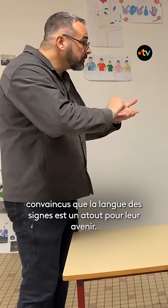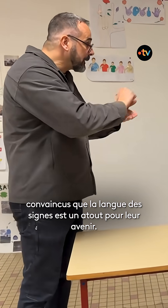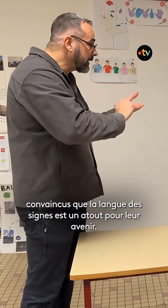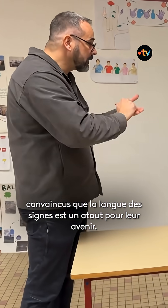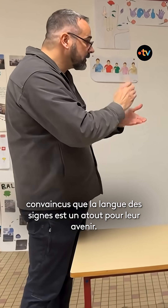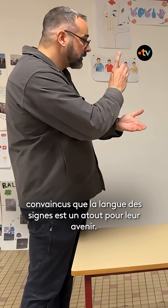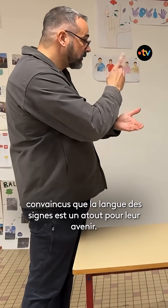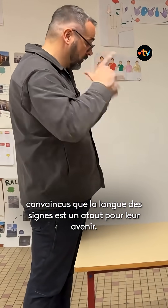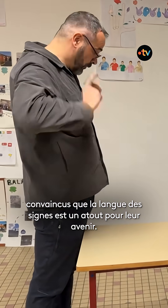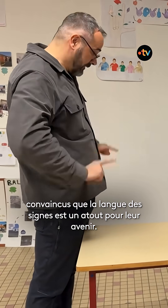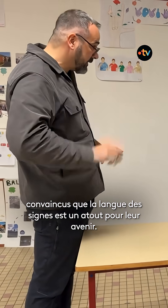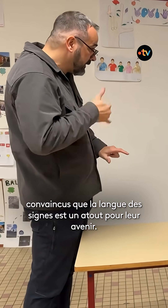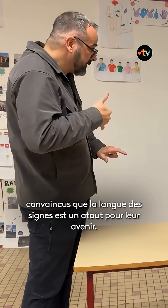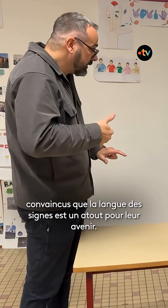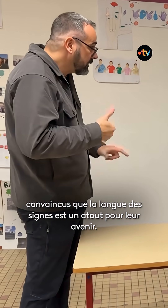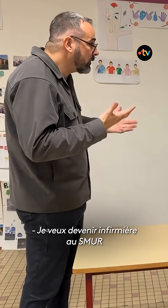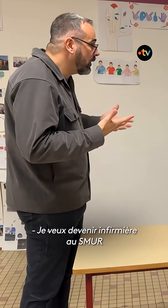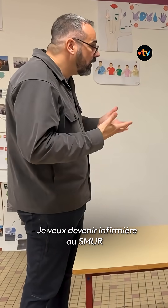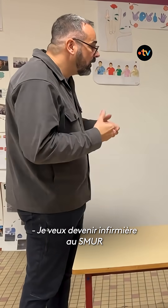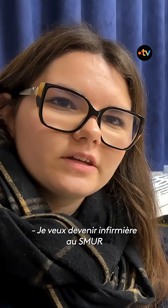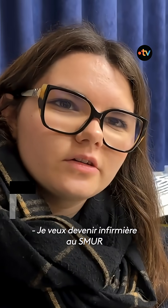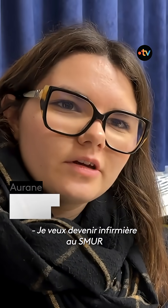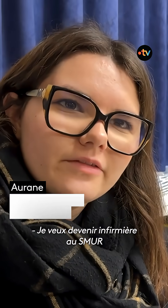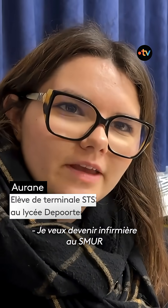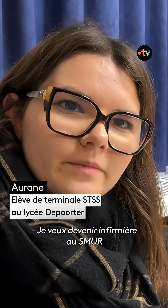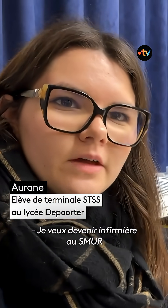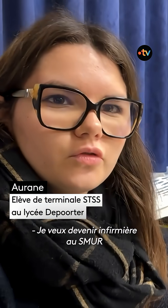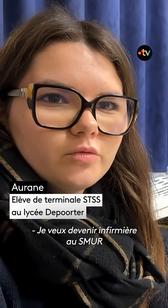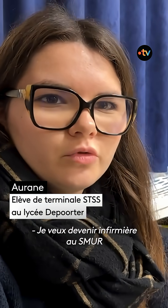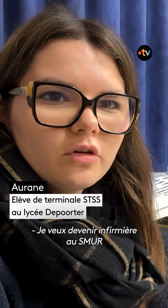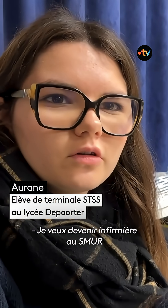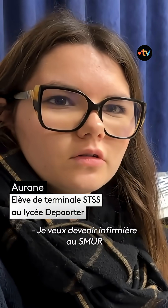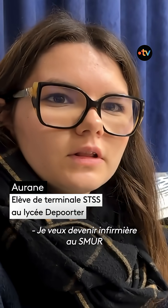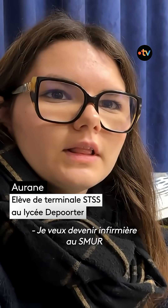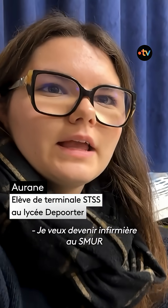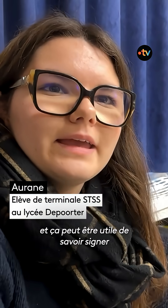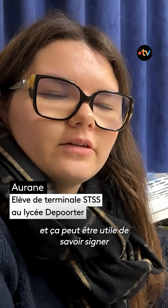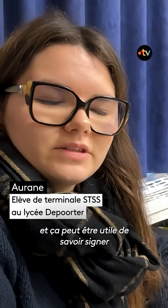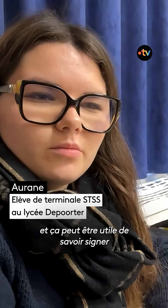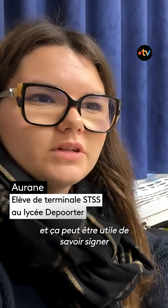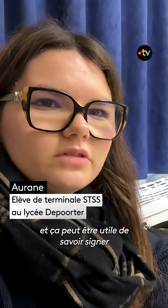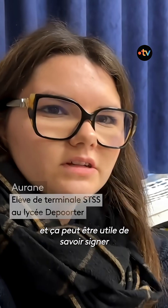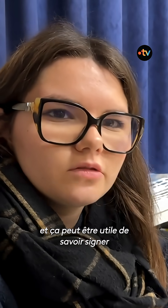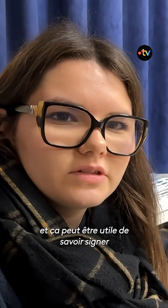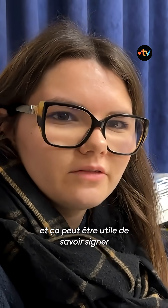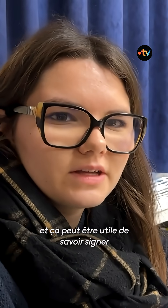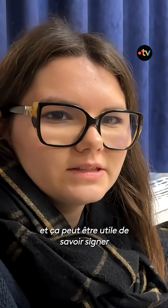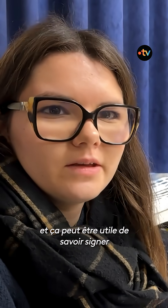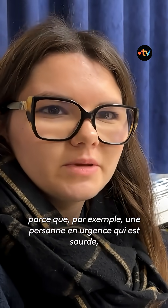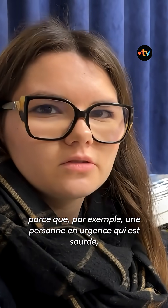des signes est un atout pour leur avenir. Je veux devenir infirmière au SMUR et ça peut être utile de savoir signer parce que